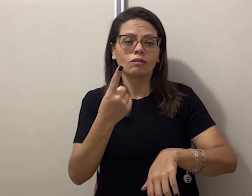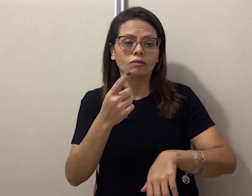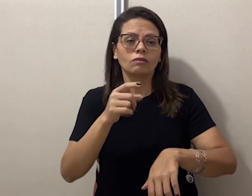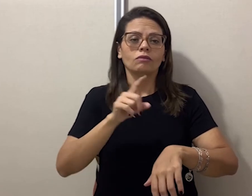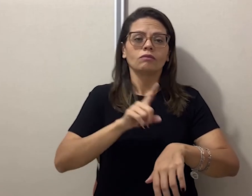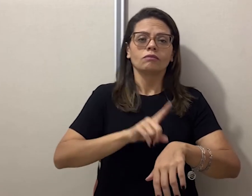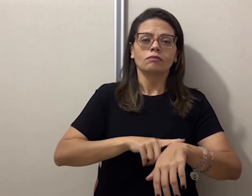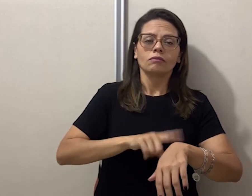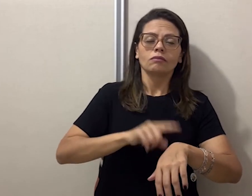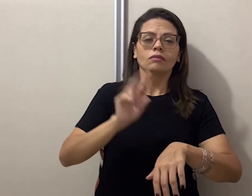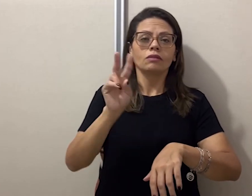Veja que não